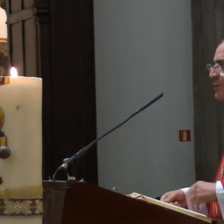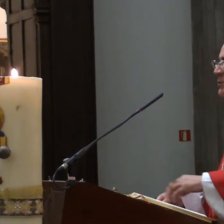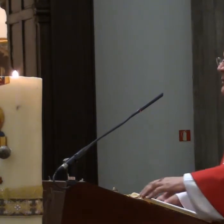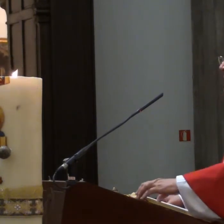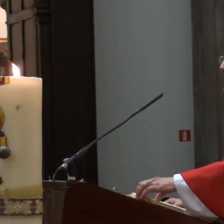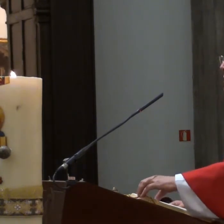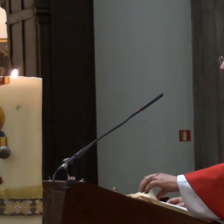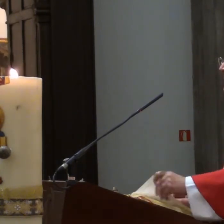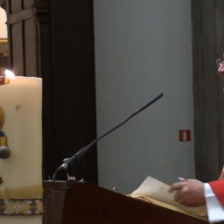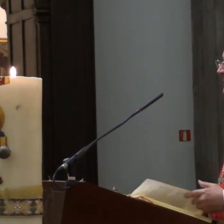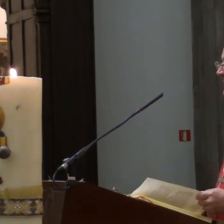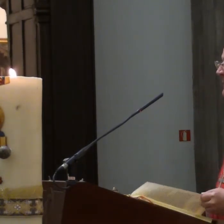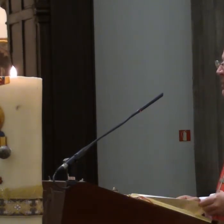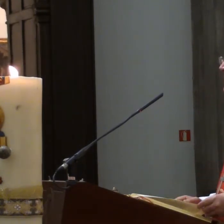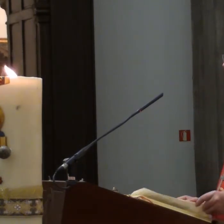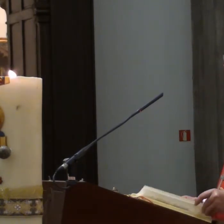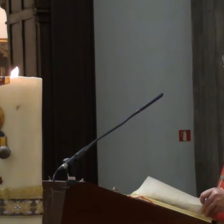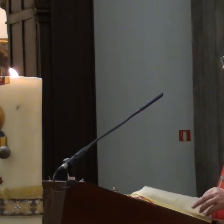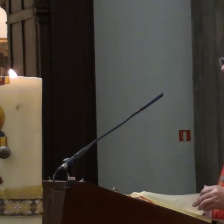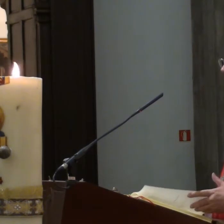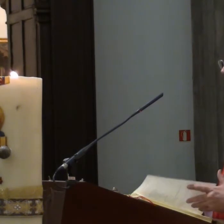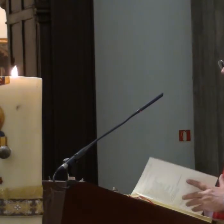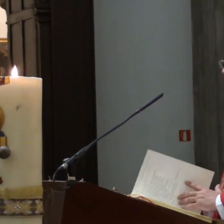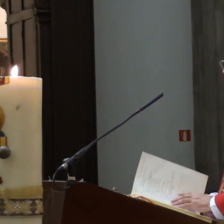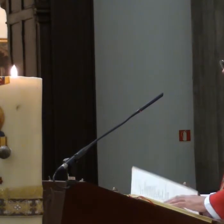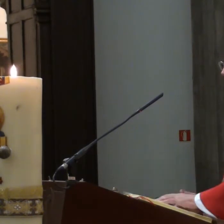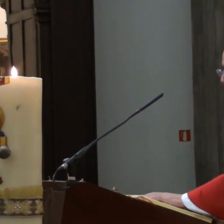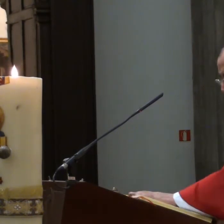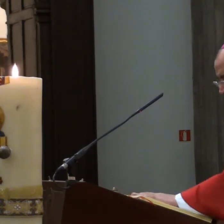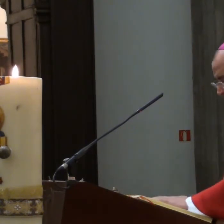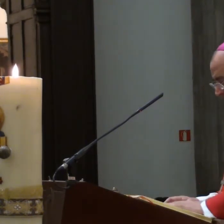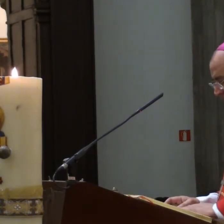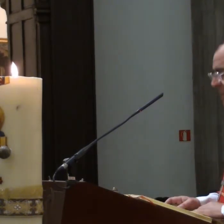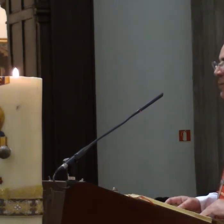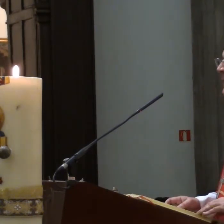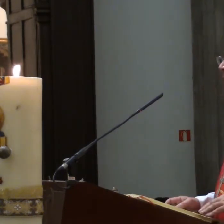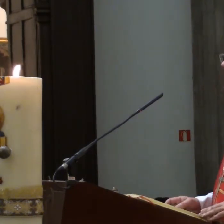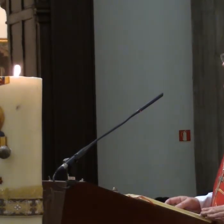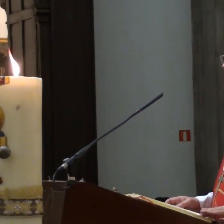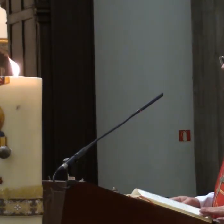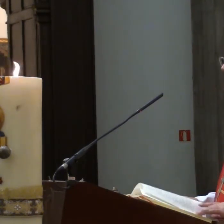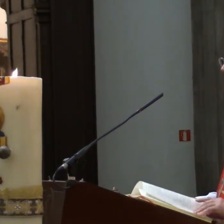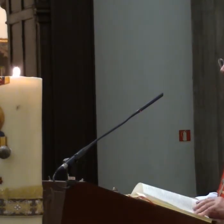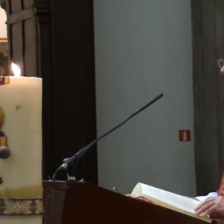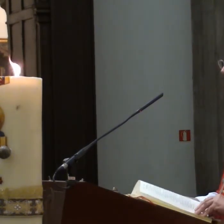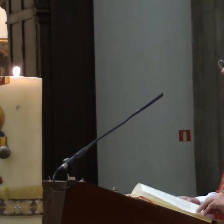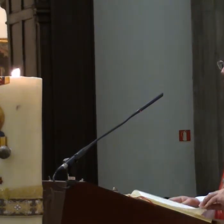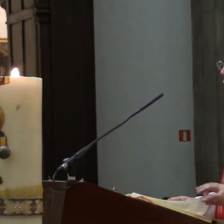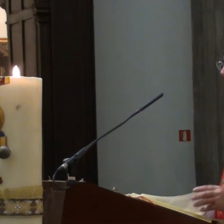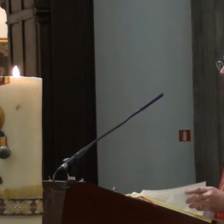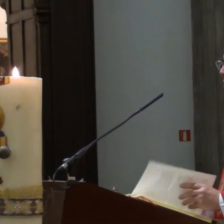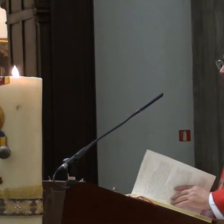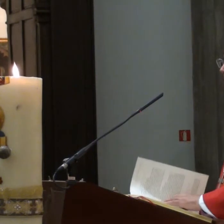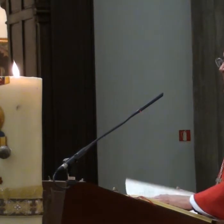y leemos una lectura del primer libro de la sagrada escritura el libro de los Génesis